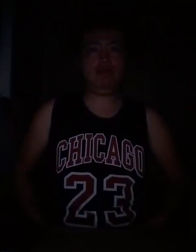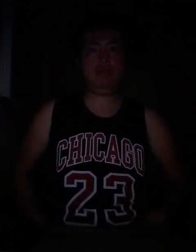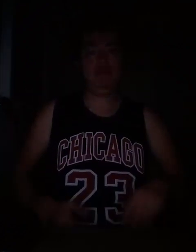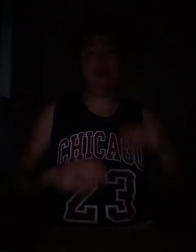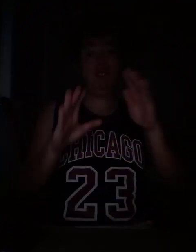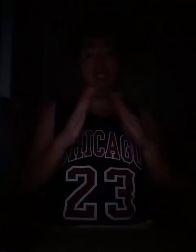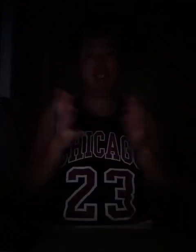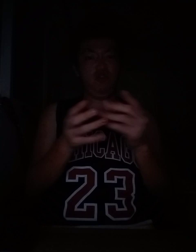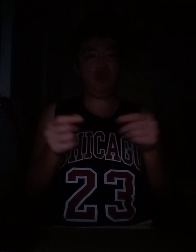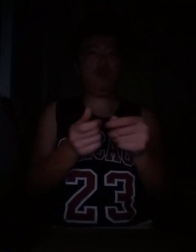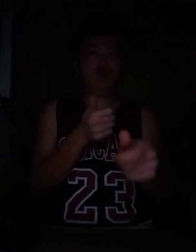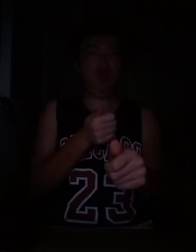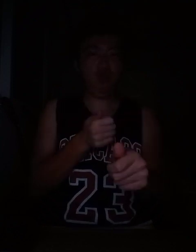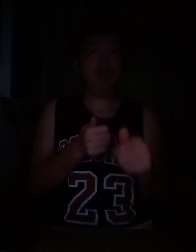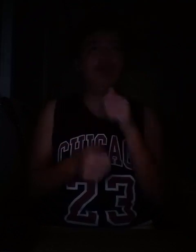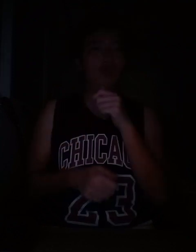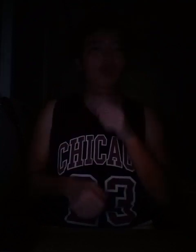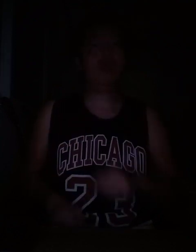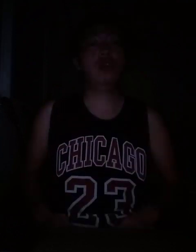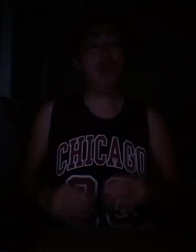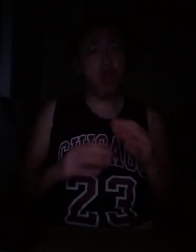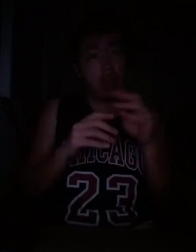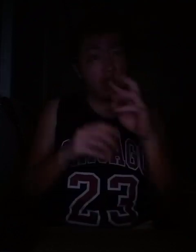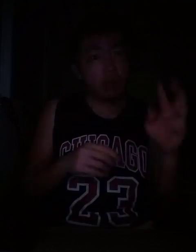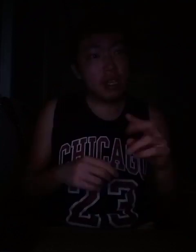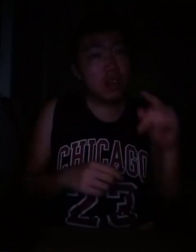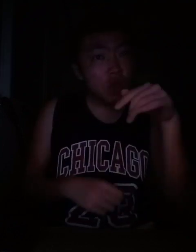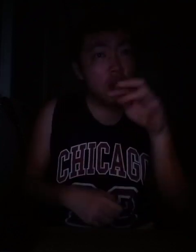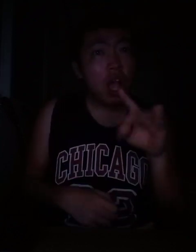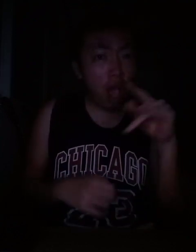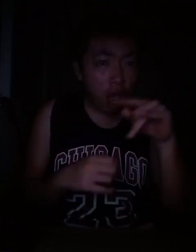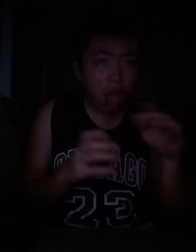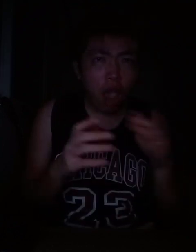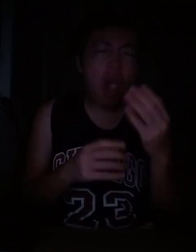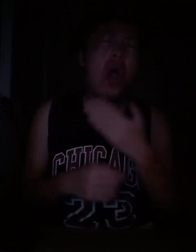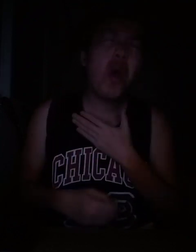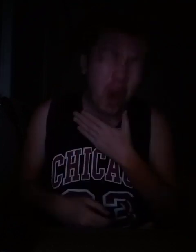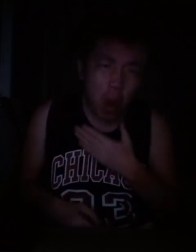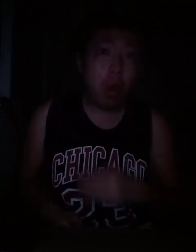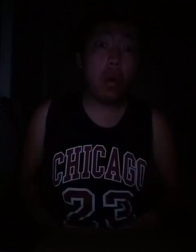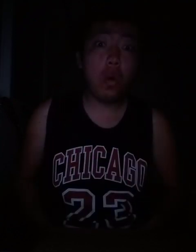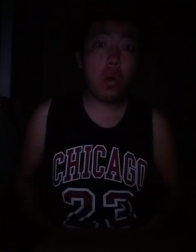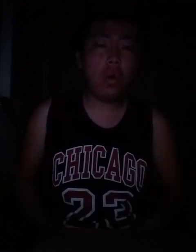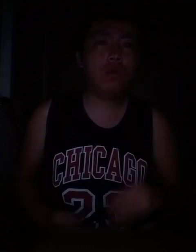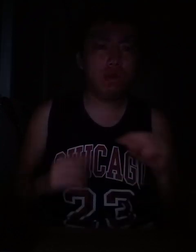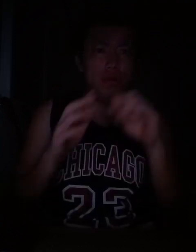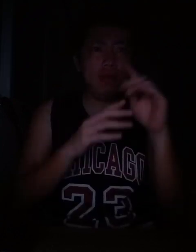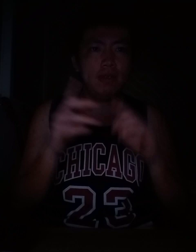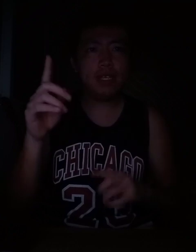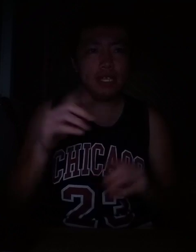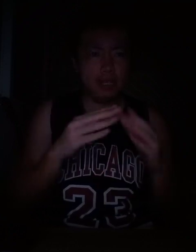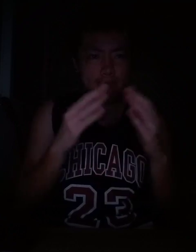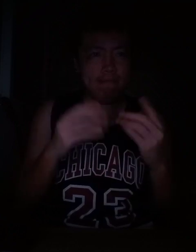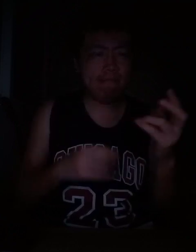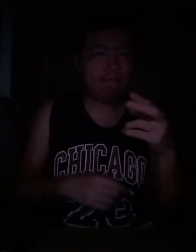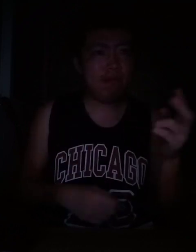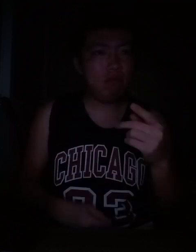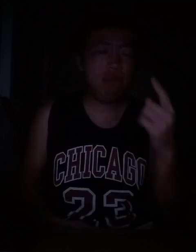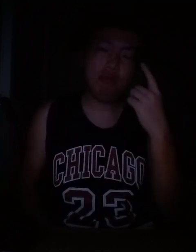서울의 한 주유소입니다. 가격표를 보니 한숨만 나옵니다. 최근에는 많이 오른 게 지방이든 서울이든 느껴지는 것 같아요.